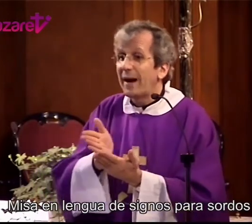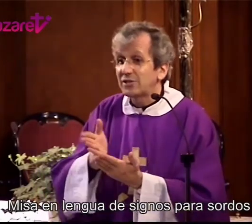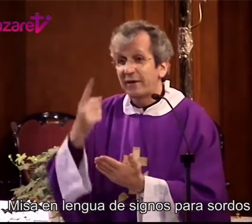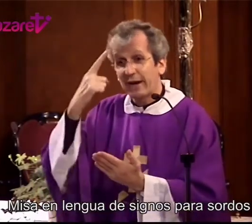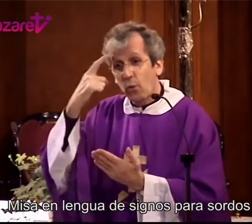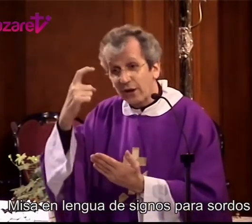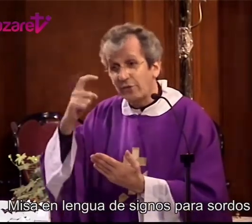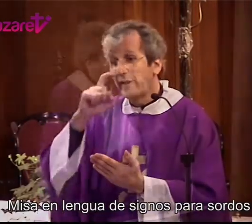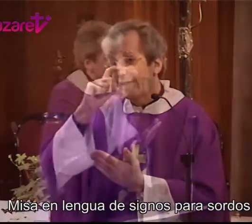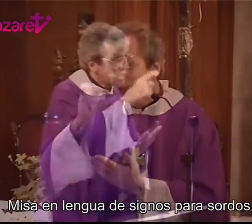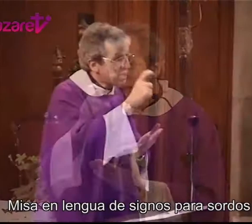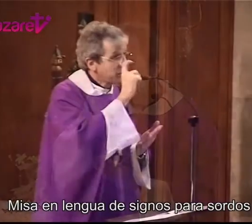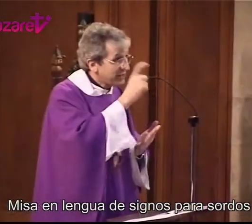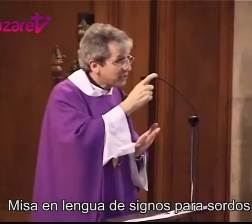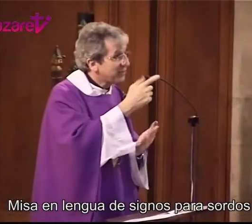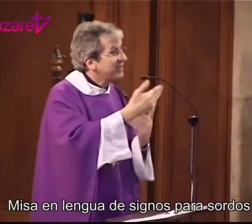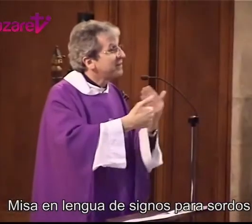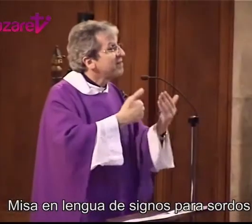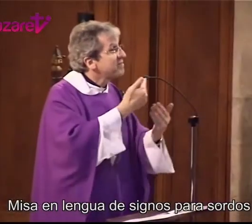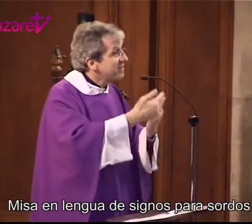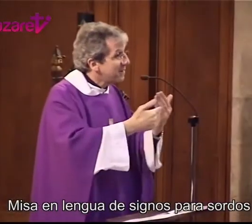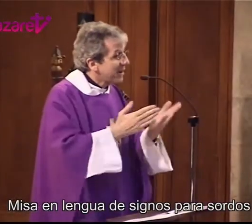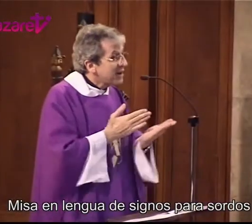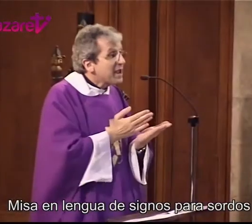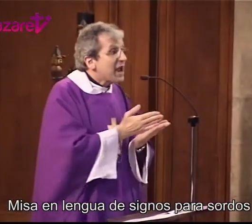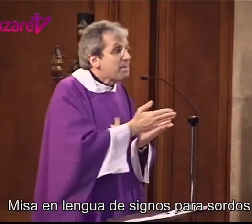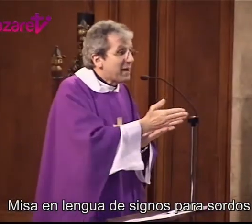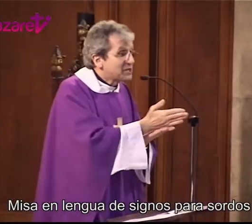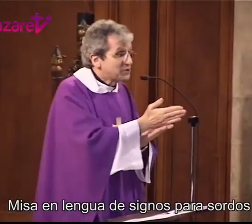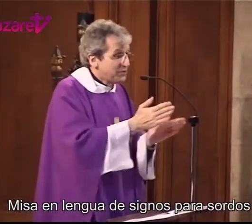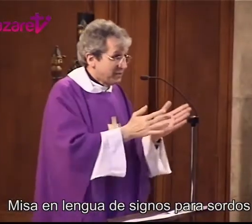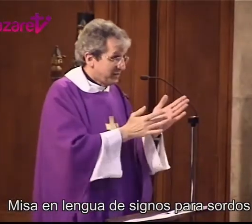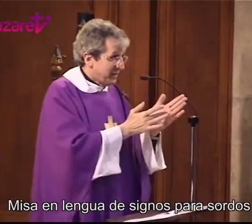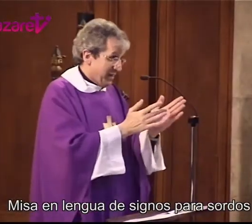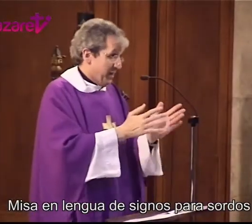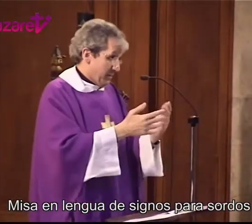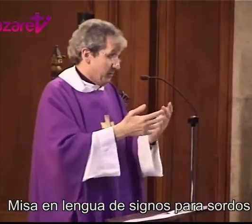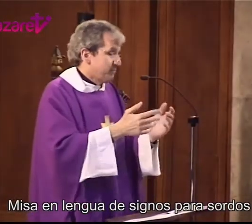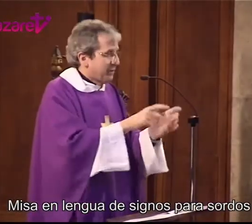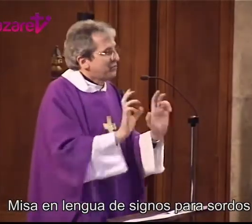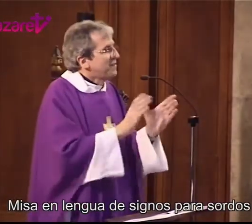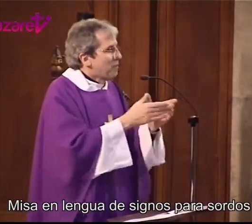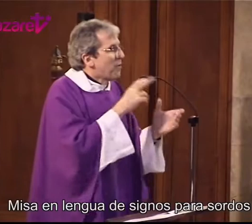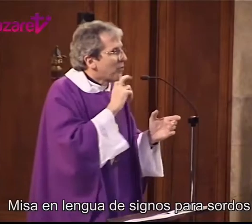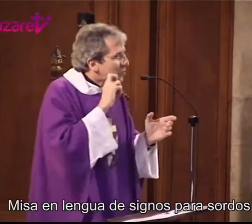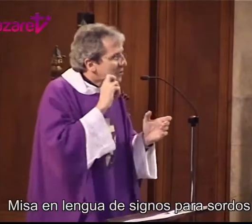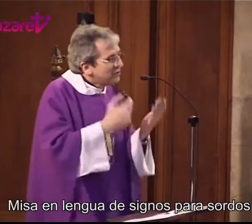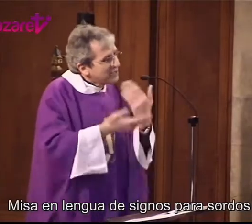el recuerdo que cada año hacían de celebrar el paso del pueblo judío que había